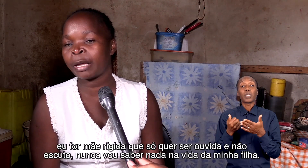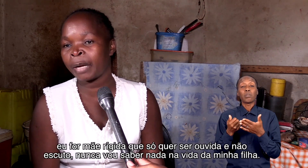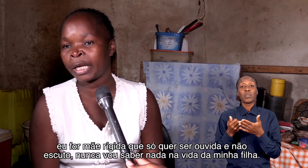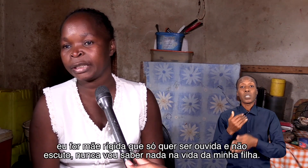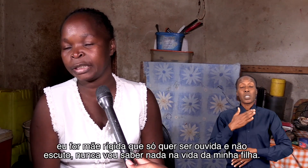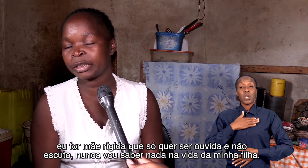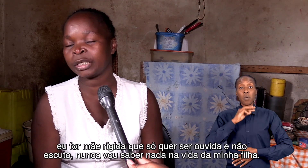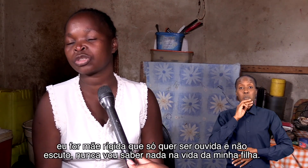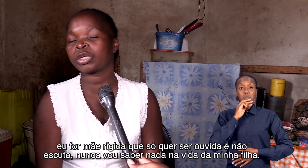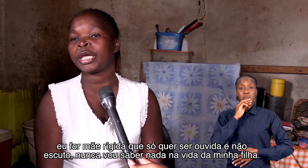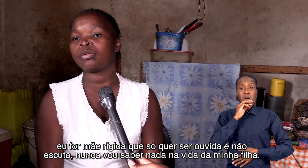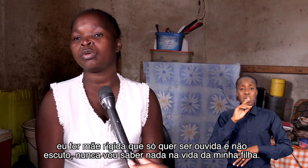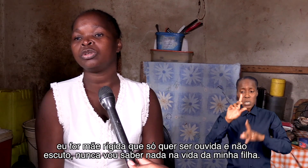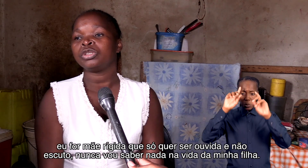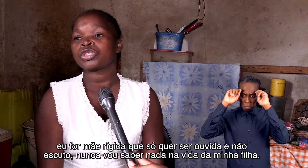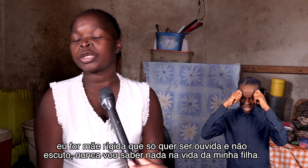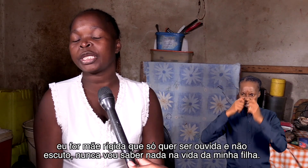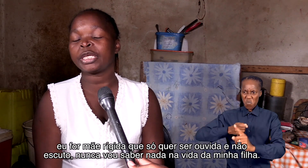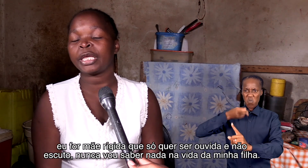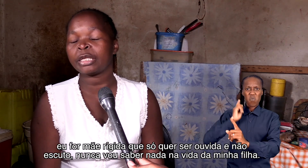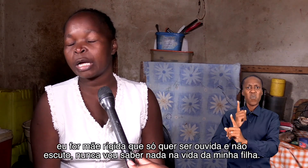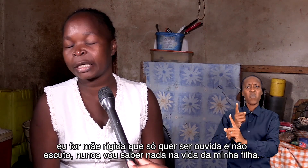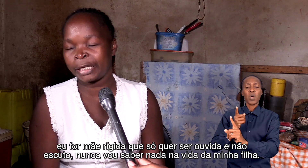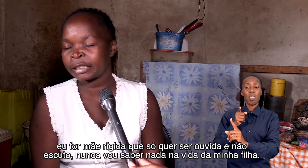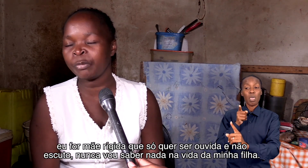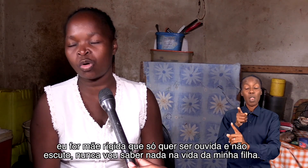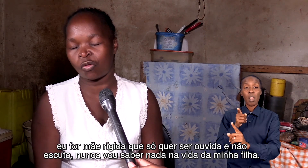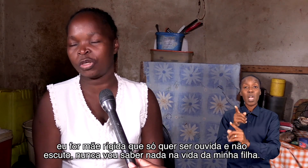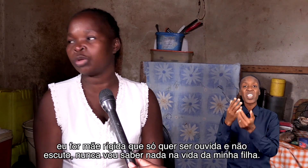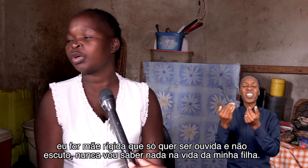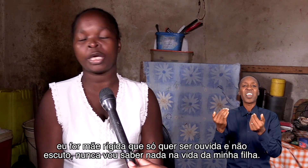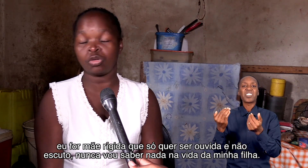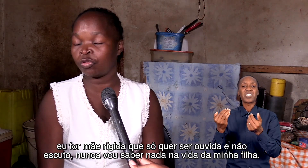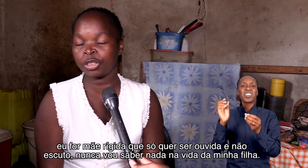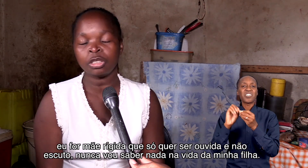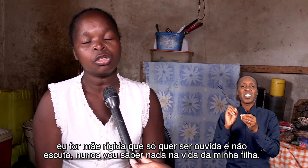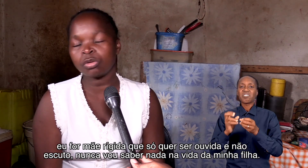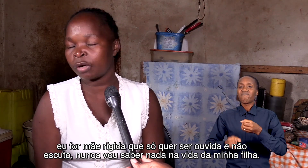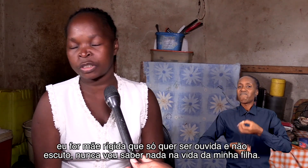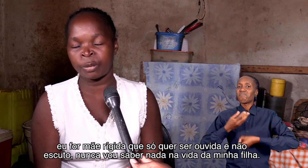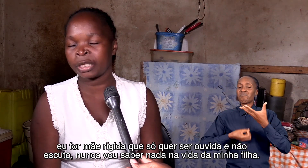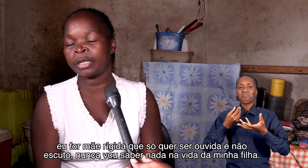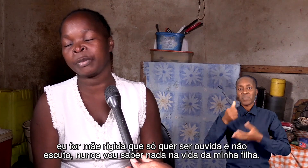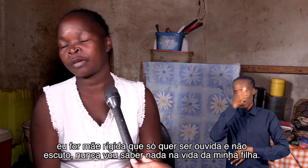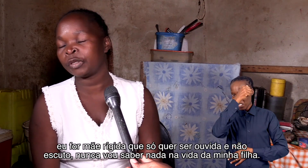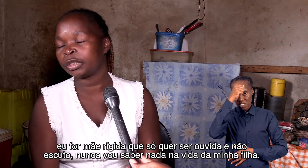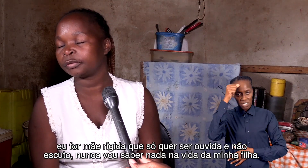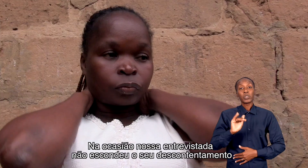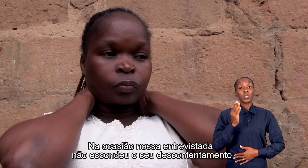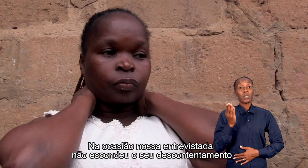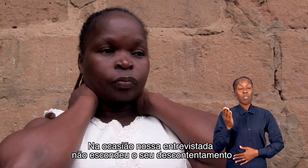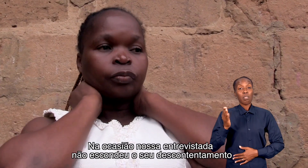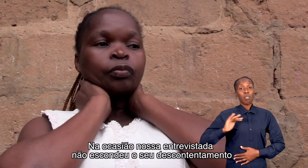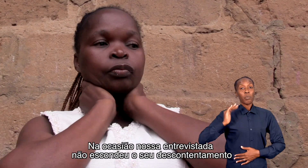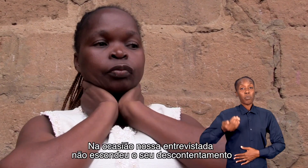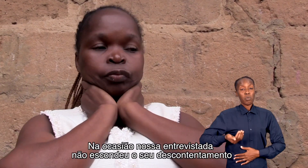sou aquela mãe rígida que só quero que a criança me ouve e eu não quero lhe ouvir, nunca vou saber nada da minha filha.